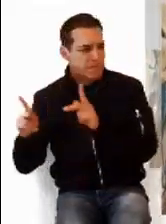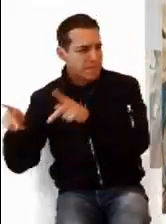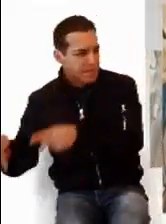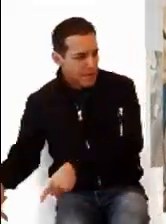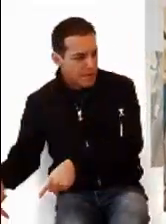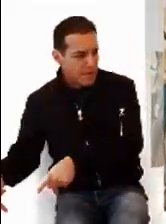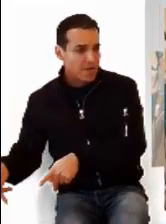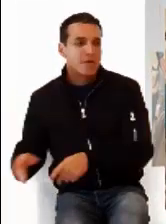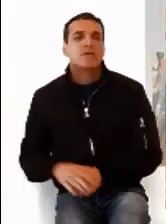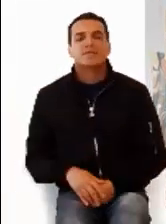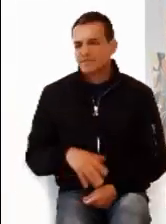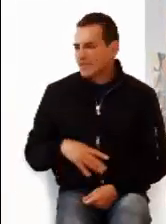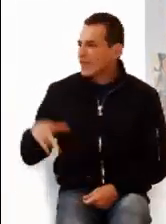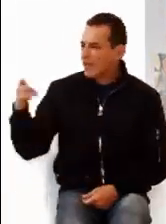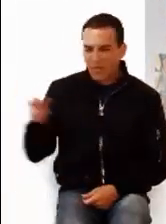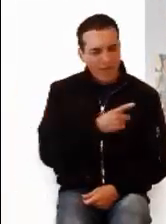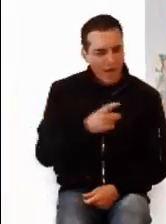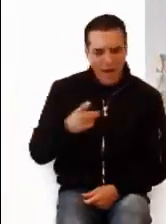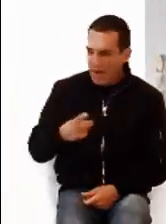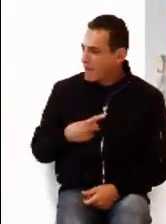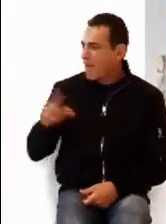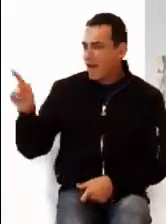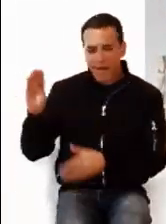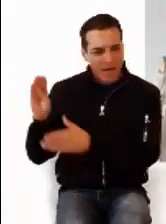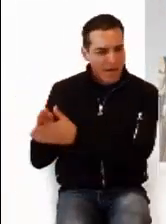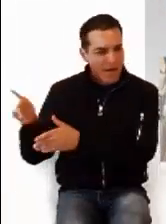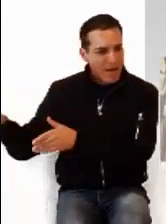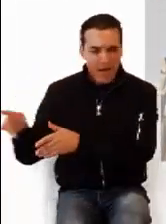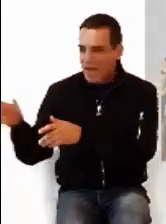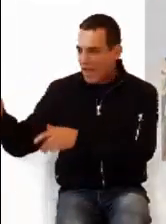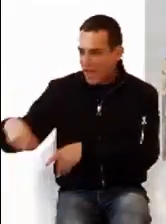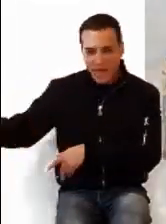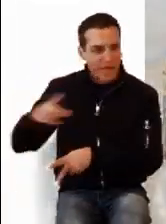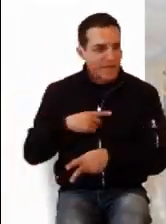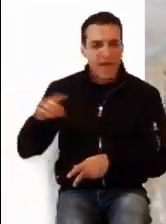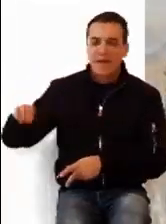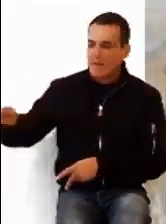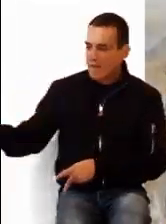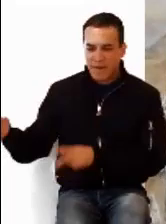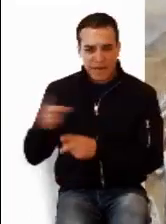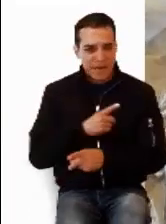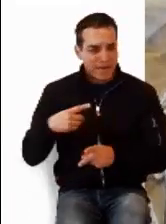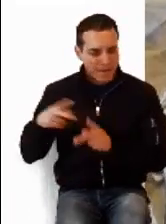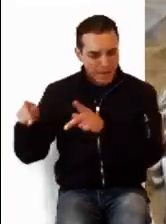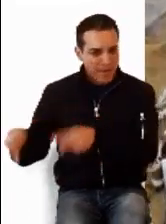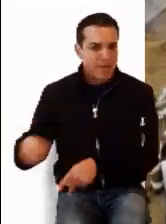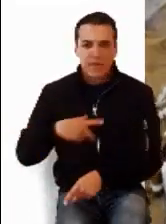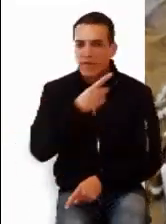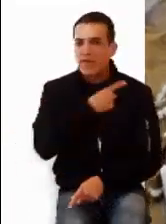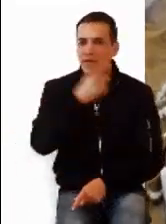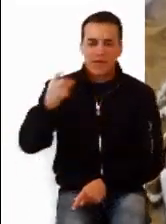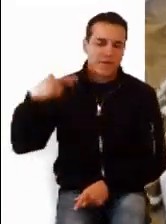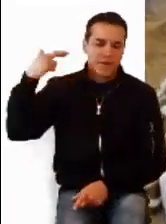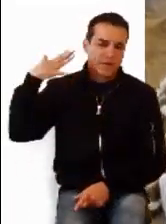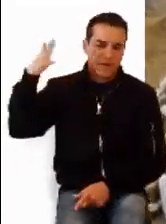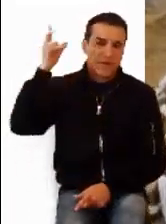replicó: "Deja que los muertos entierren a sus muertos. Tú ve y anuncia el reino de Dios".